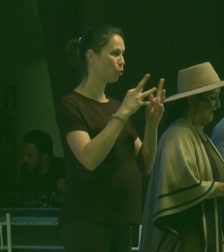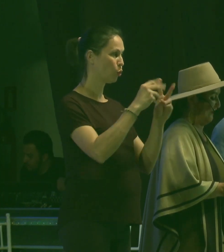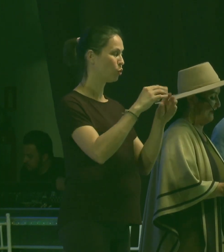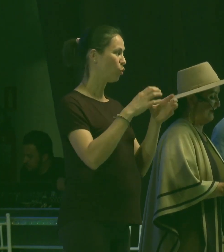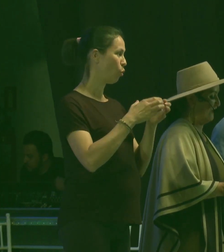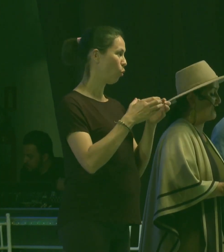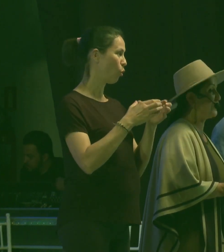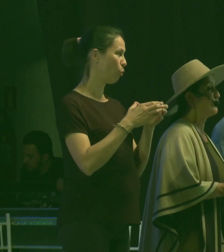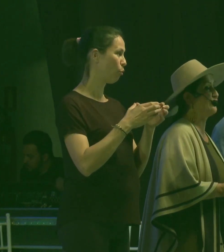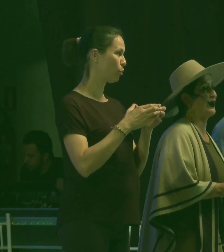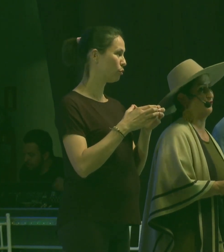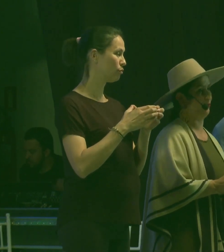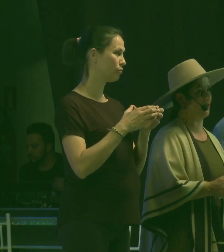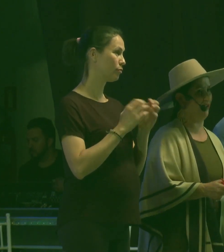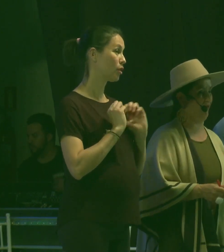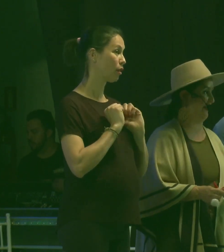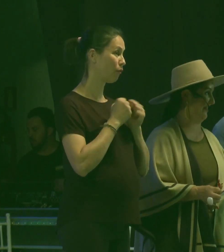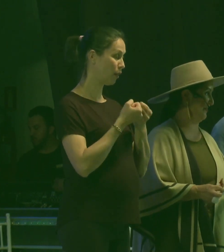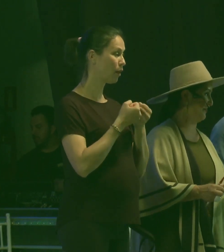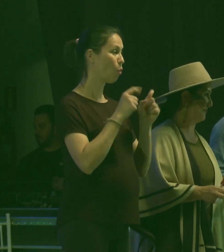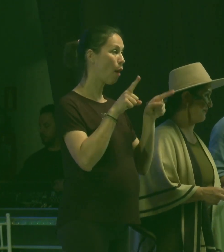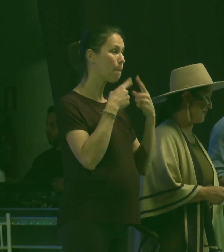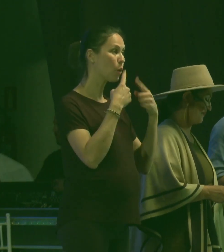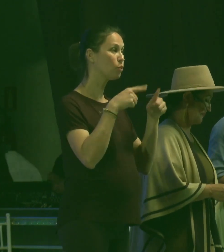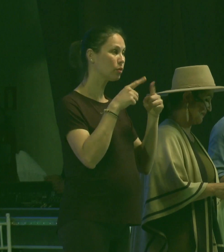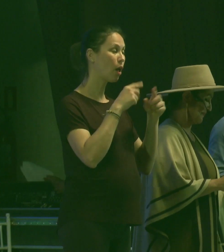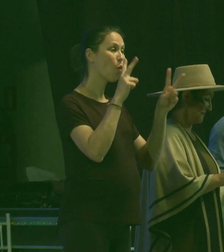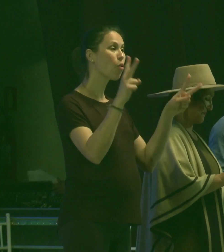defenderam O Que o Vento Nos Revela.